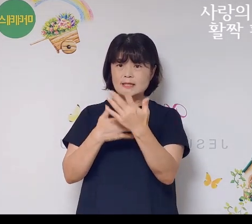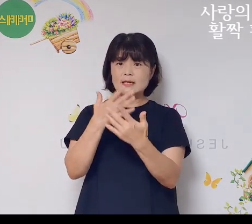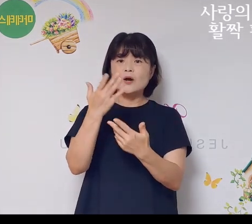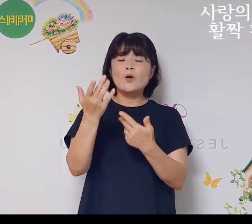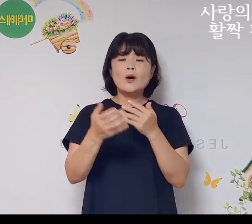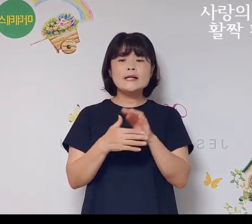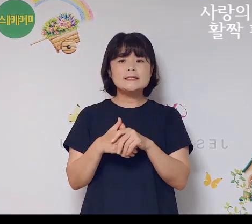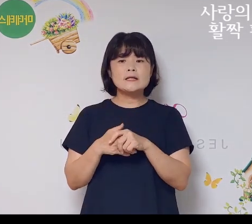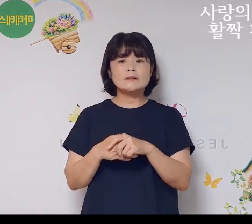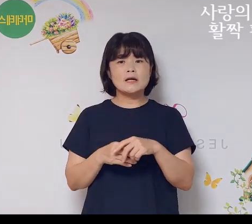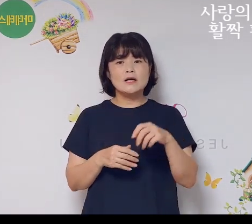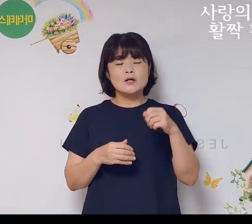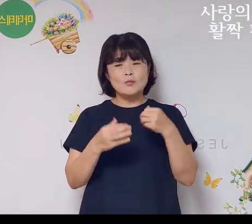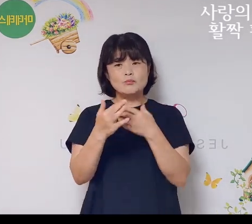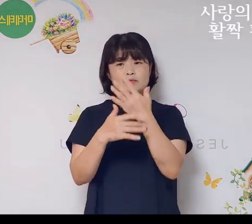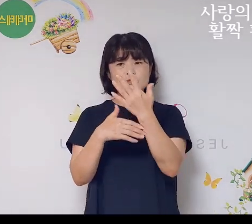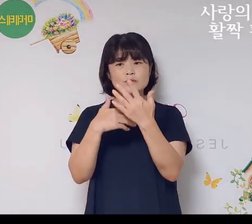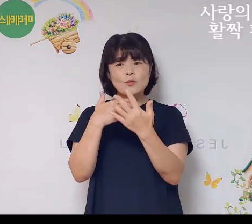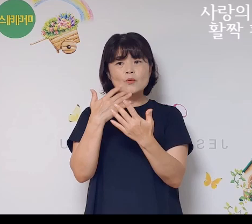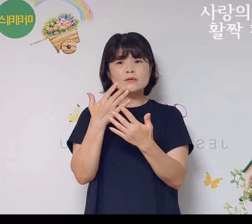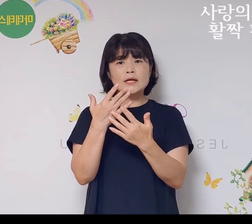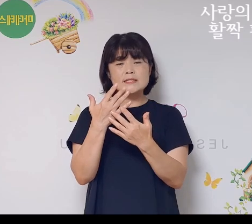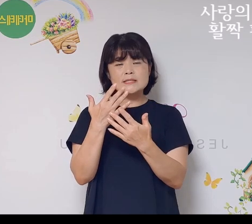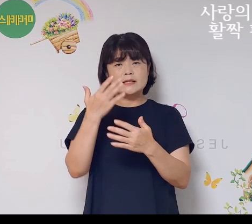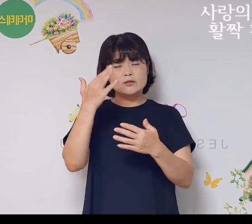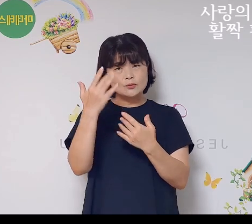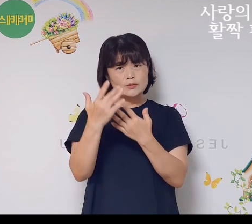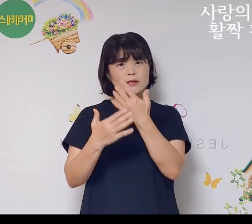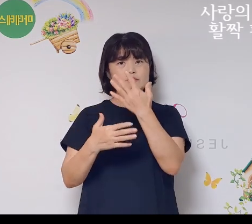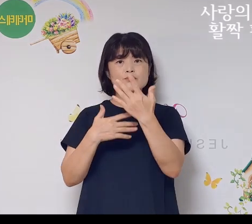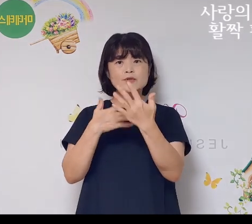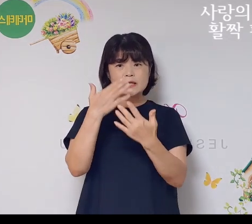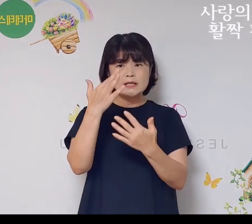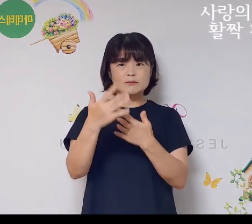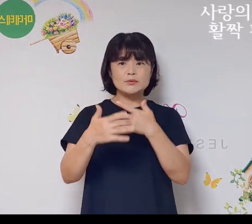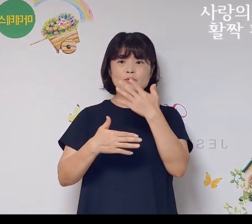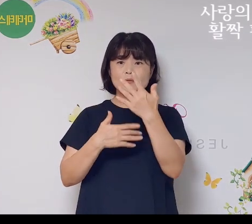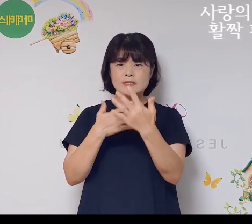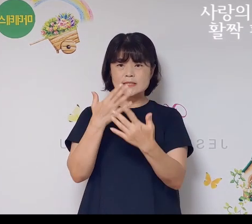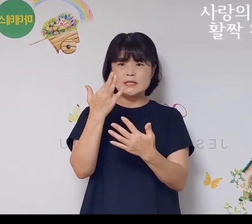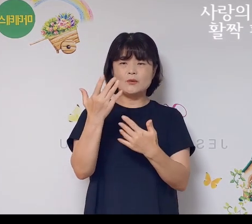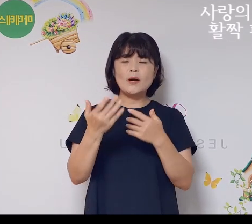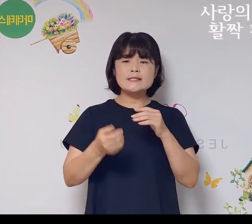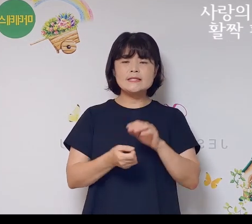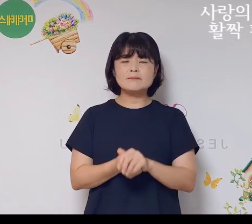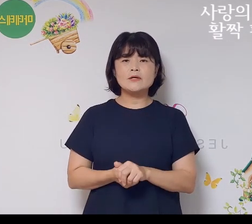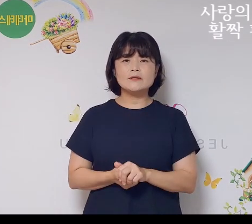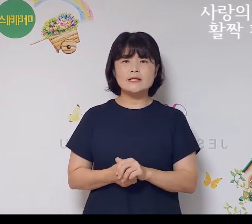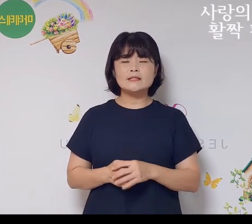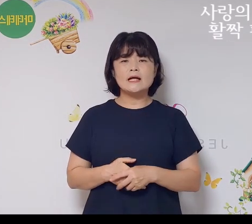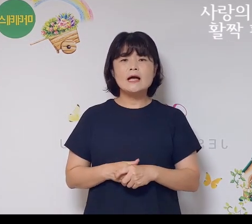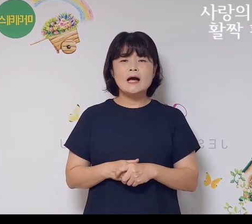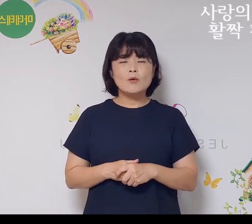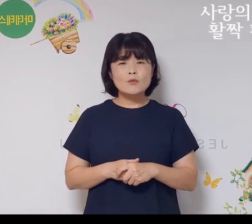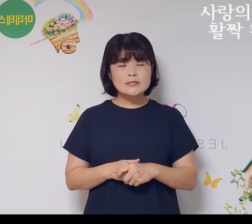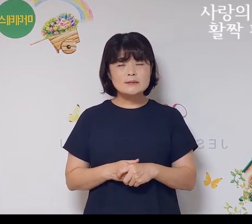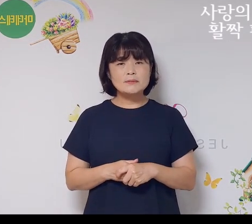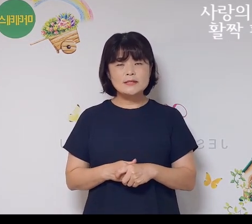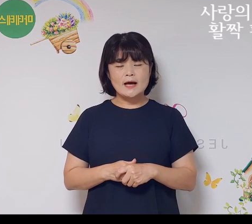불꽃이 활짝, 그러니까 뭐 불꽃까지는 아니어도 그냥 불꽃이 활짝 피어나는 꽃이